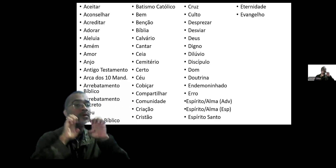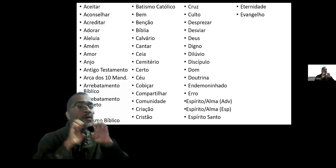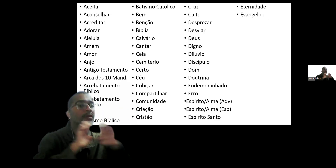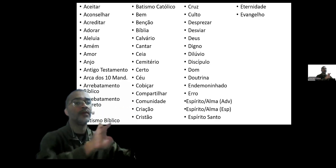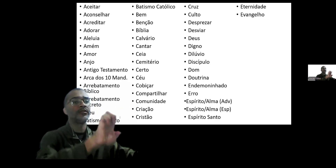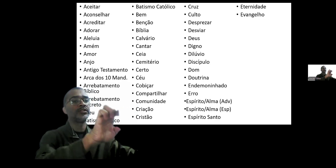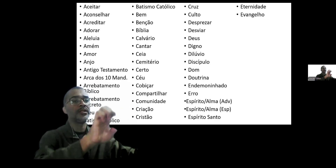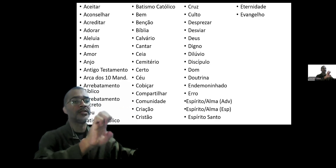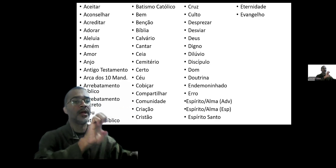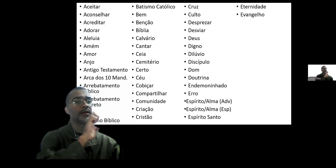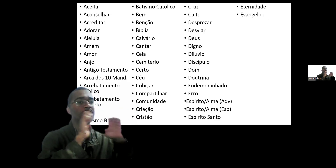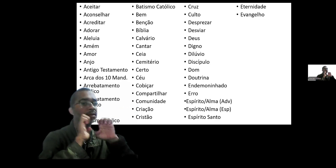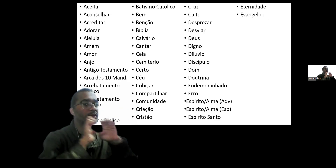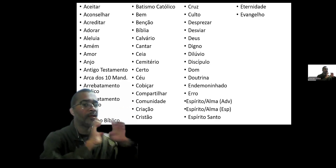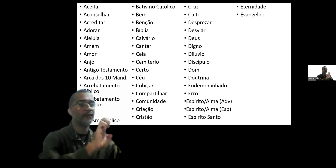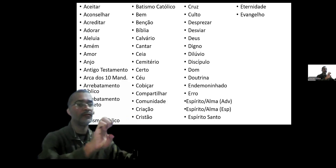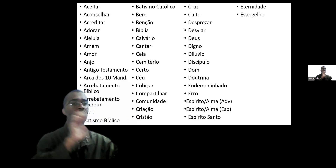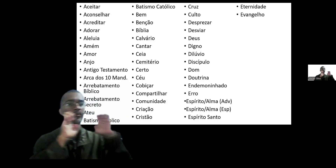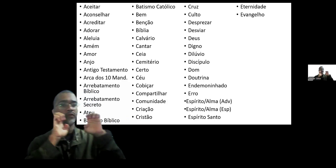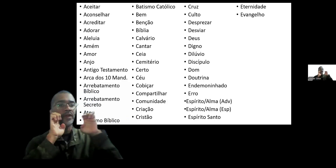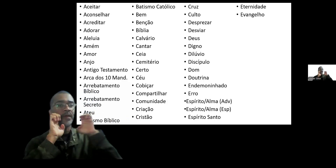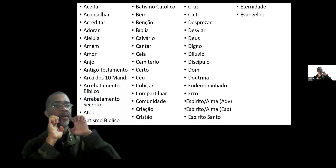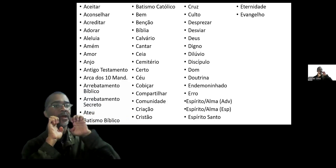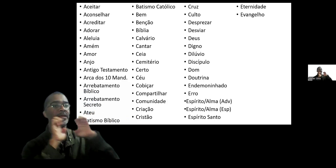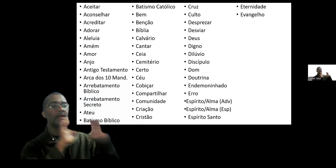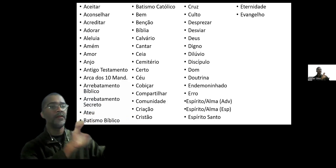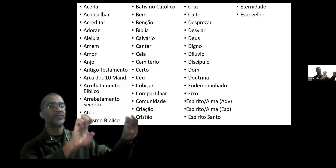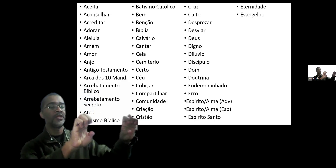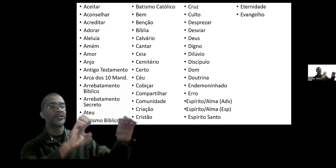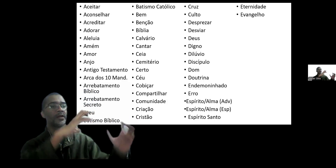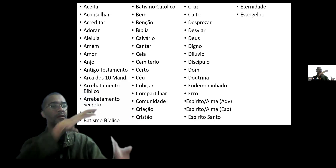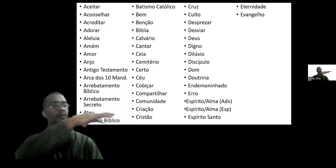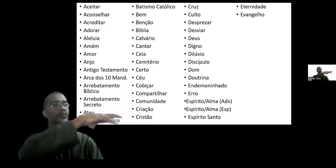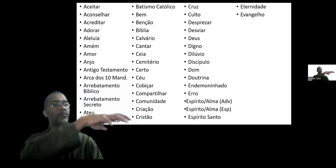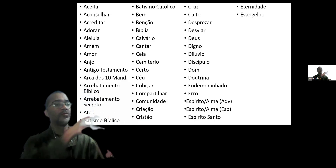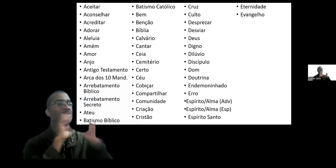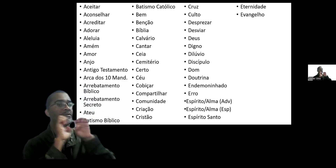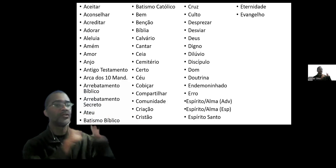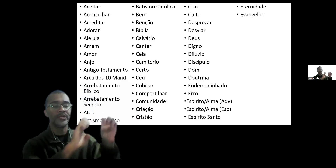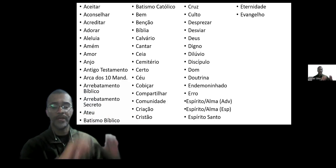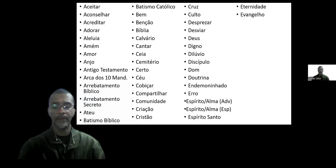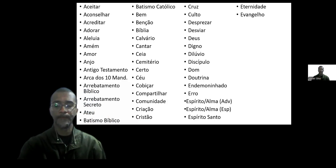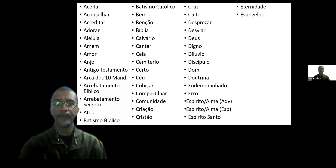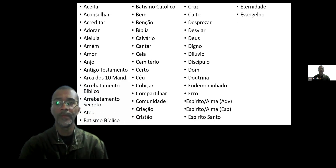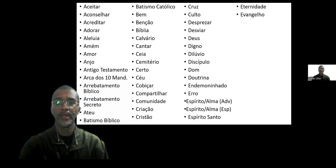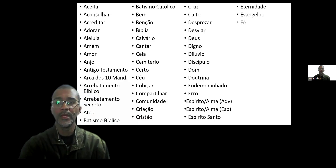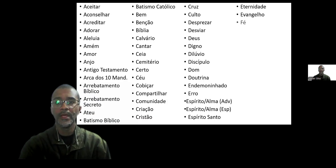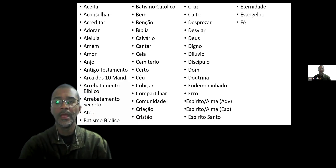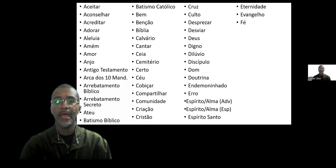mundo, evangelizar. Deixa eu ficar mais pra cá aqui. Evangelizar. Mundo, evangelizar.